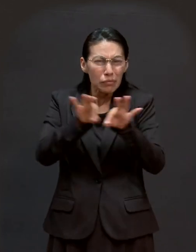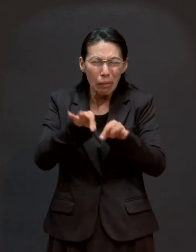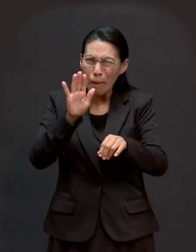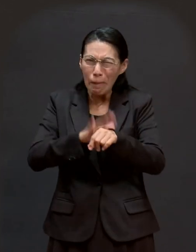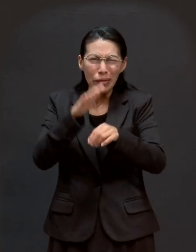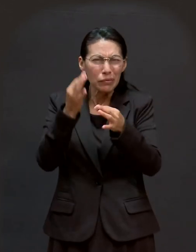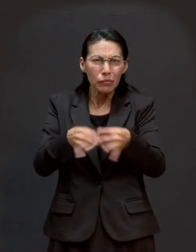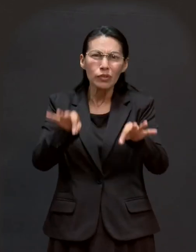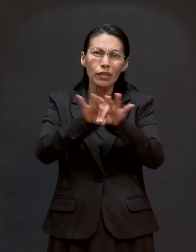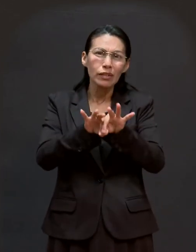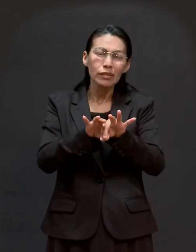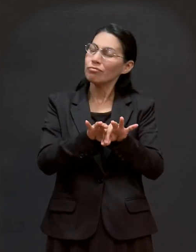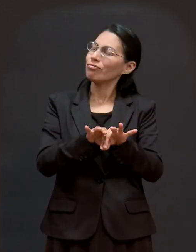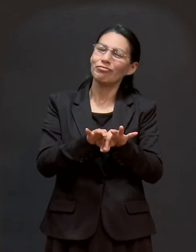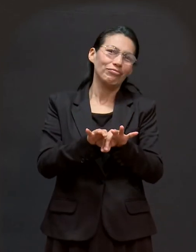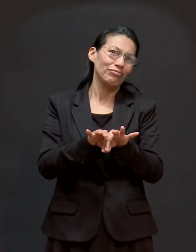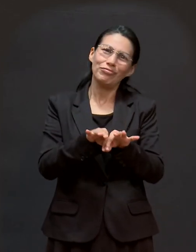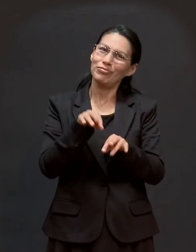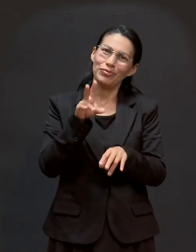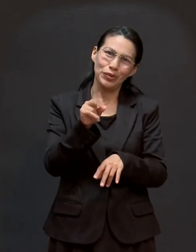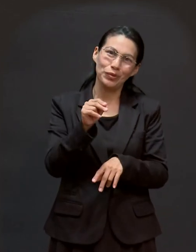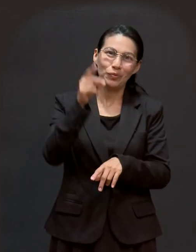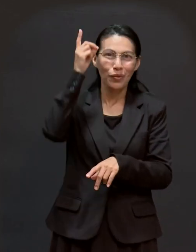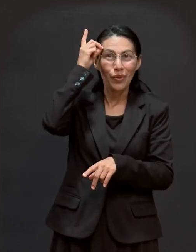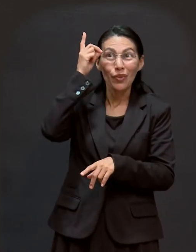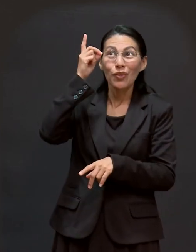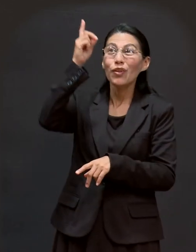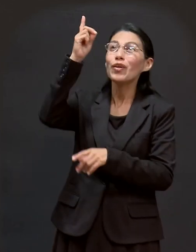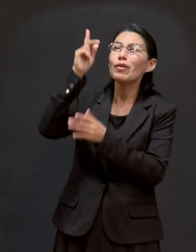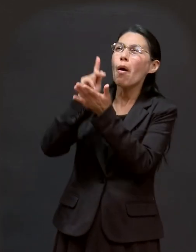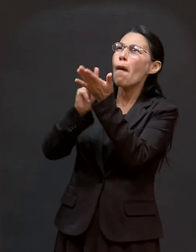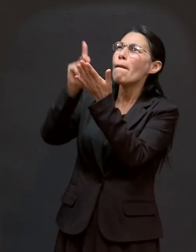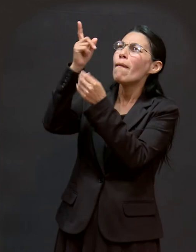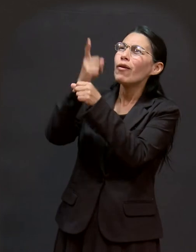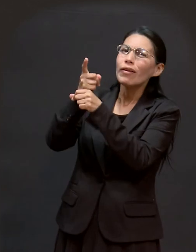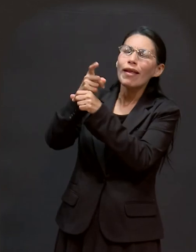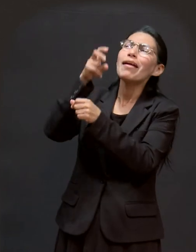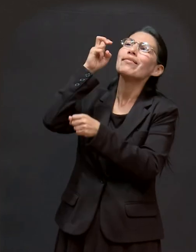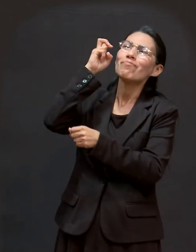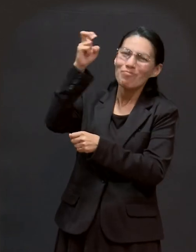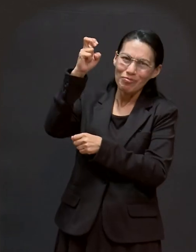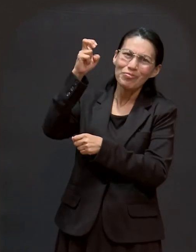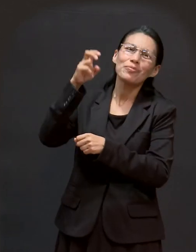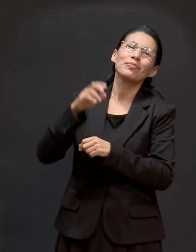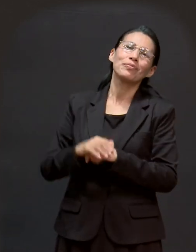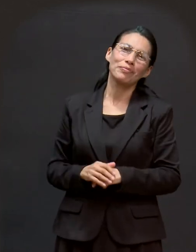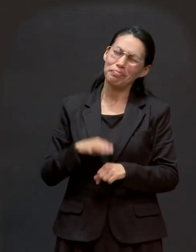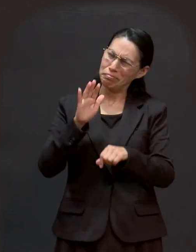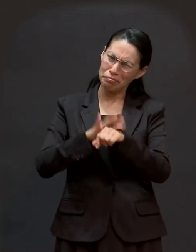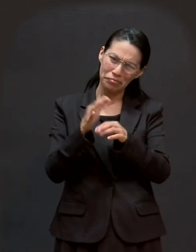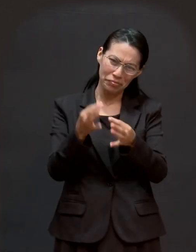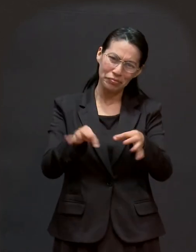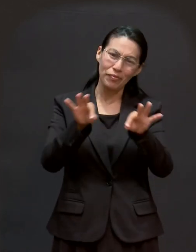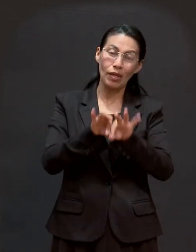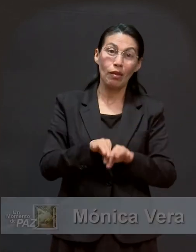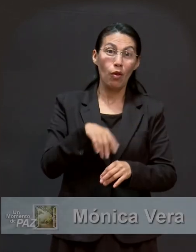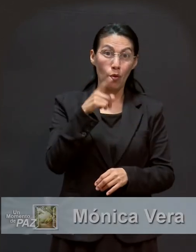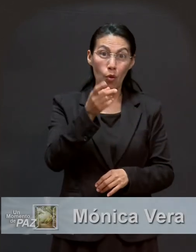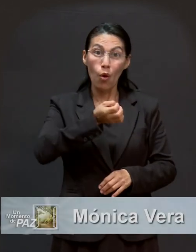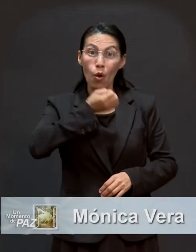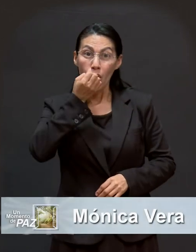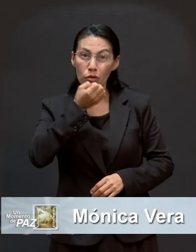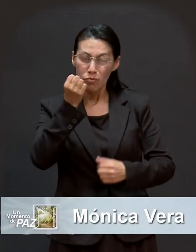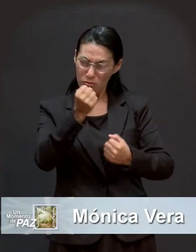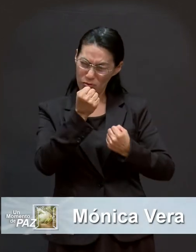sino es dios y su voluntad lo que realmente importa para una oración eficaz